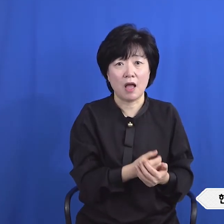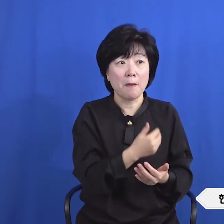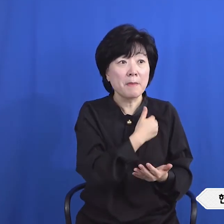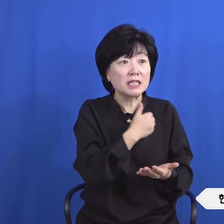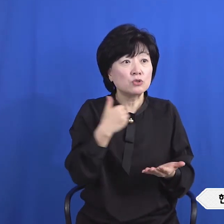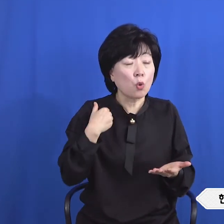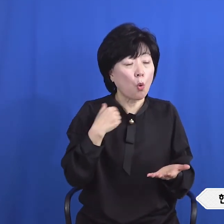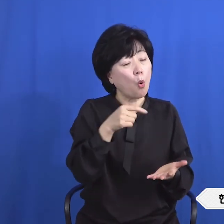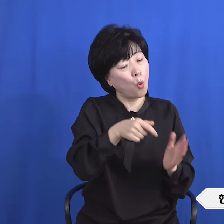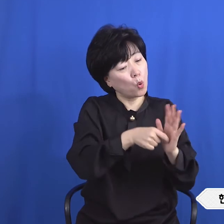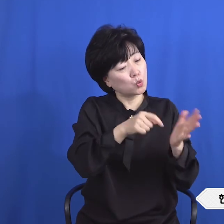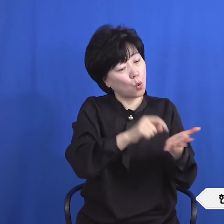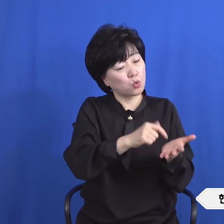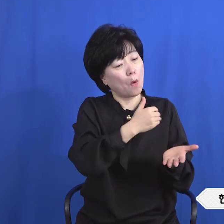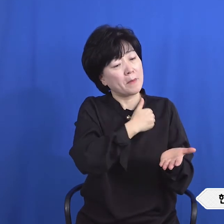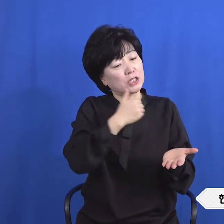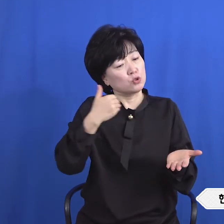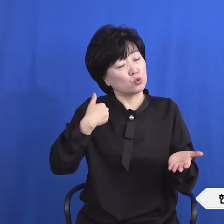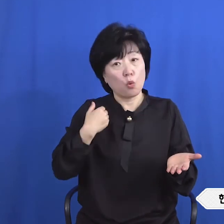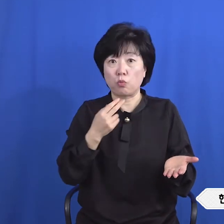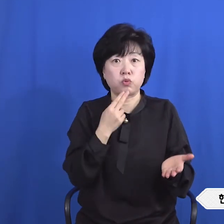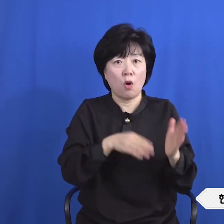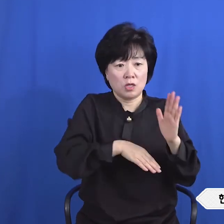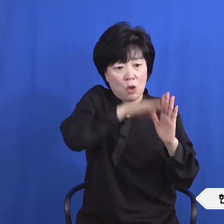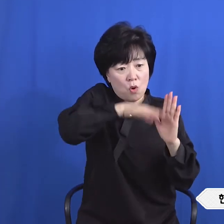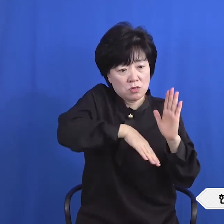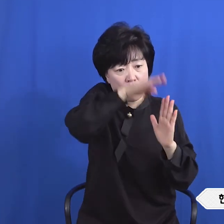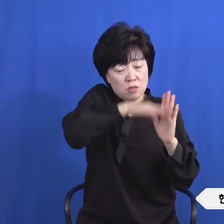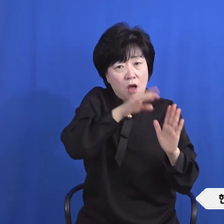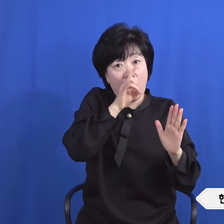만족이라는 건 없지요. 이 정도 하면 됐다, 그런 건 없습니다.